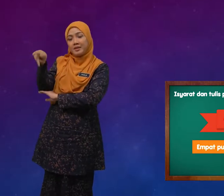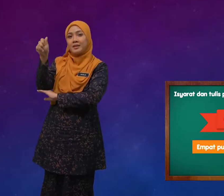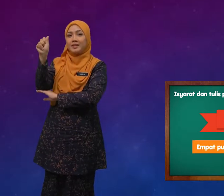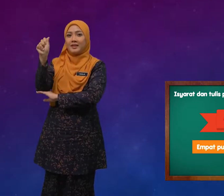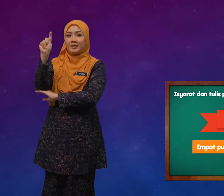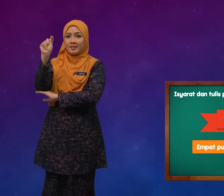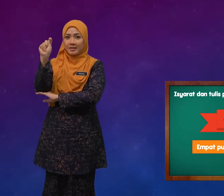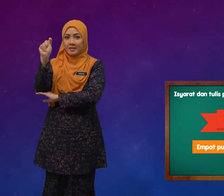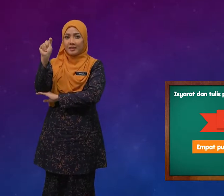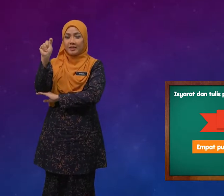4 EMPAT,